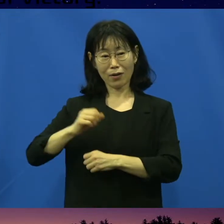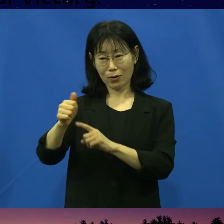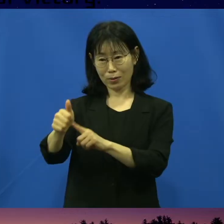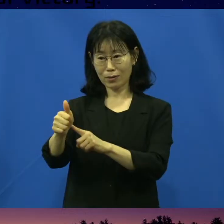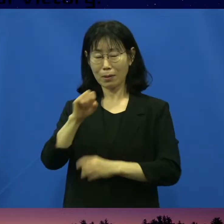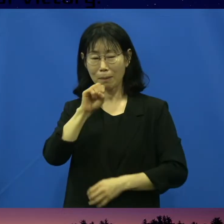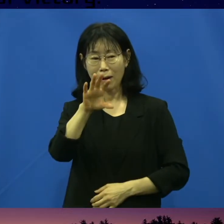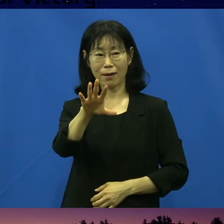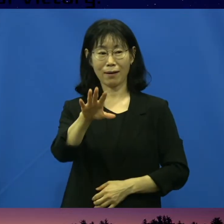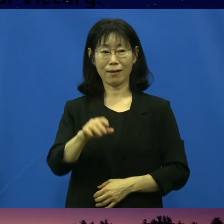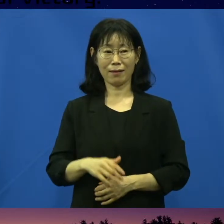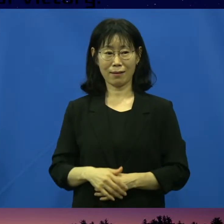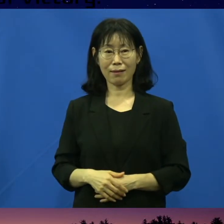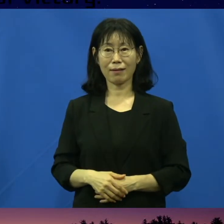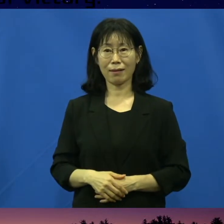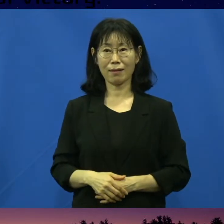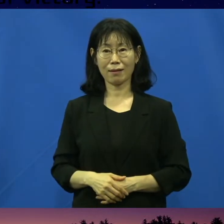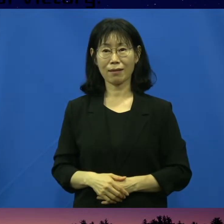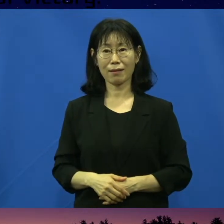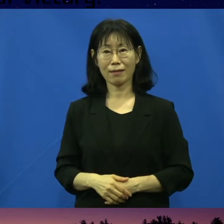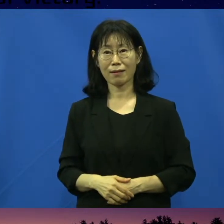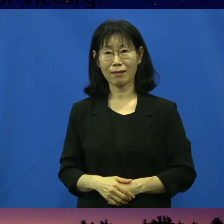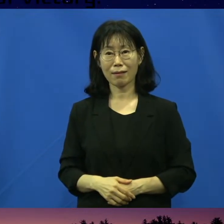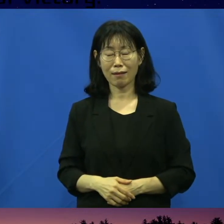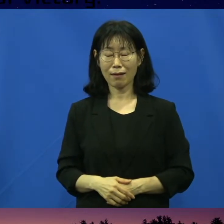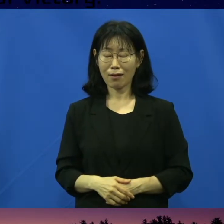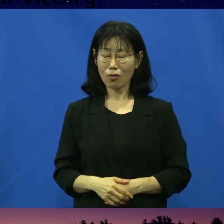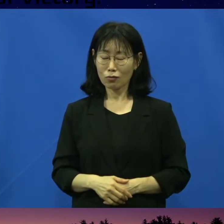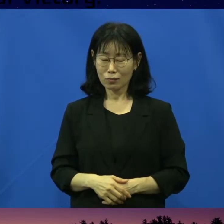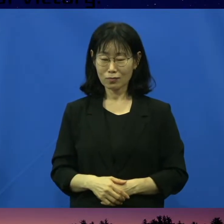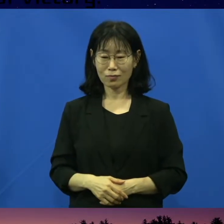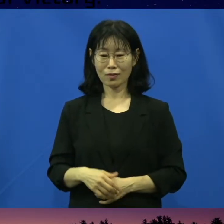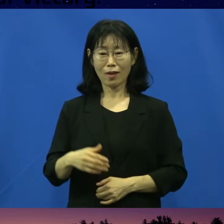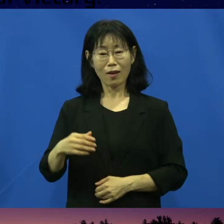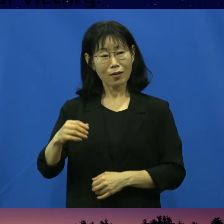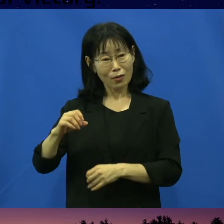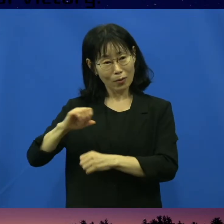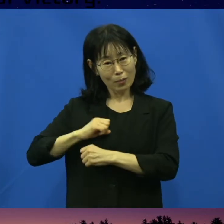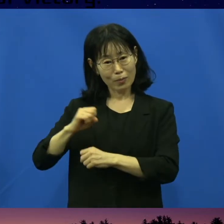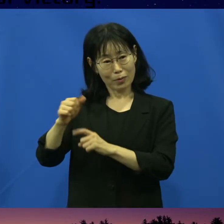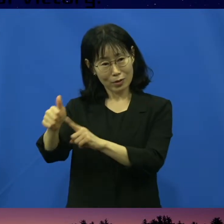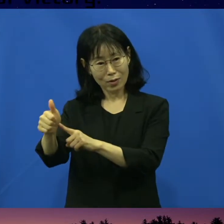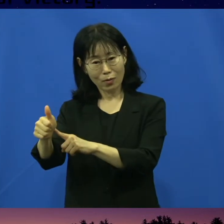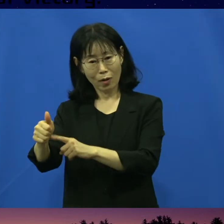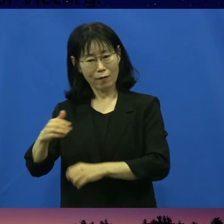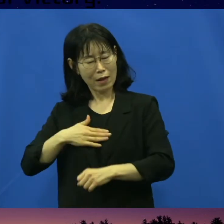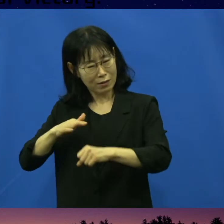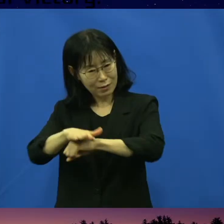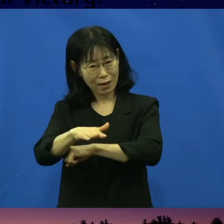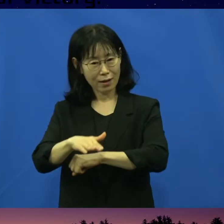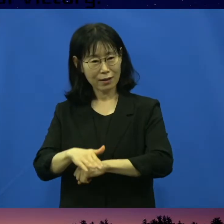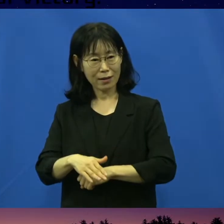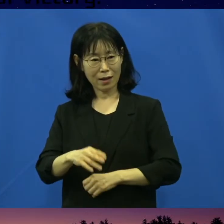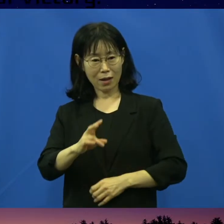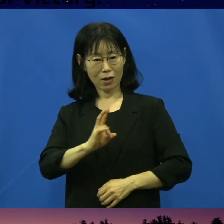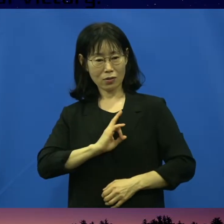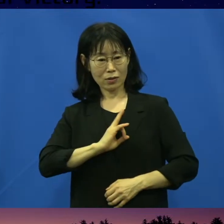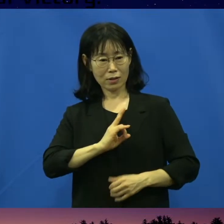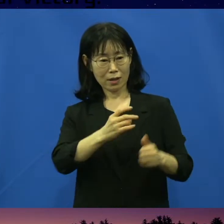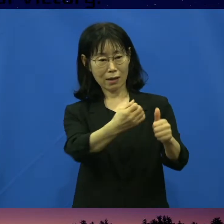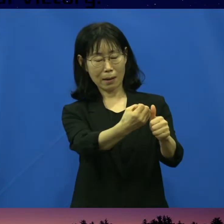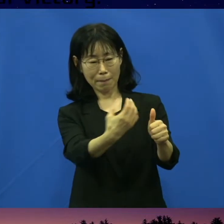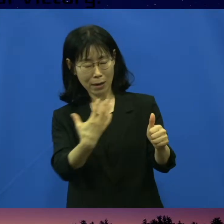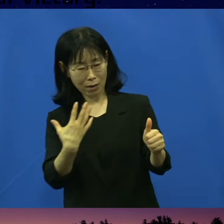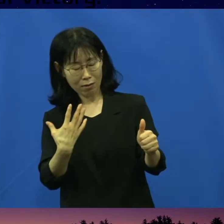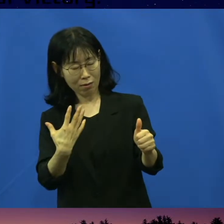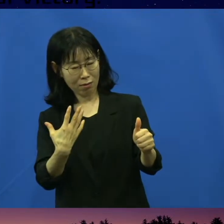자기가 스스로 구원의 길을 찾아낼 수 있는 것처럼 우기는 거죠. 자기의 방식을 주장하는 것, 자기의 스타일, 자기의 개성, 자기의